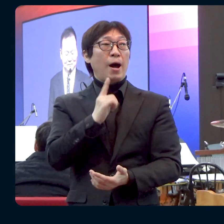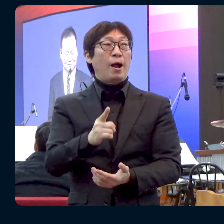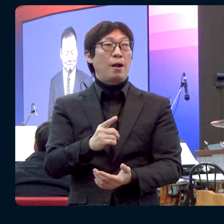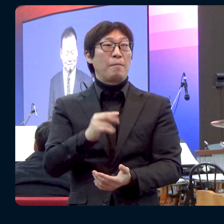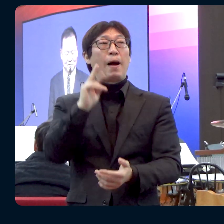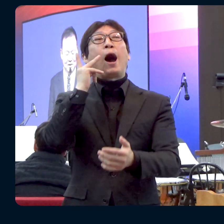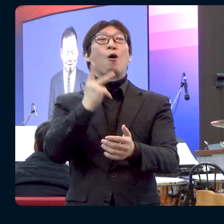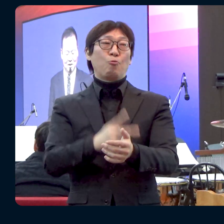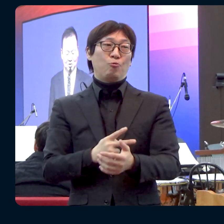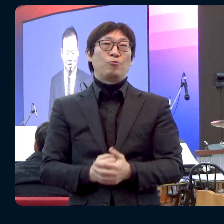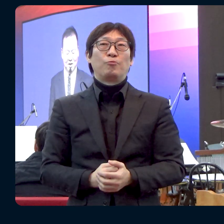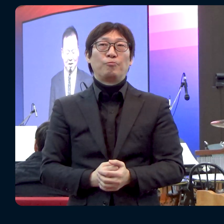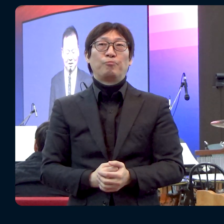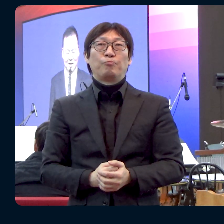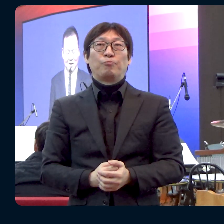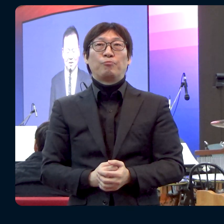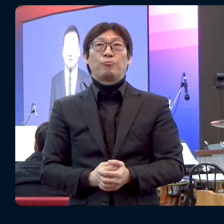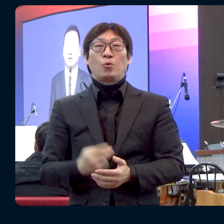바울이었습니다.